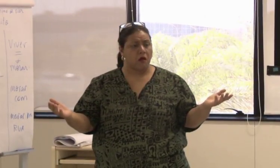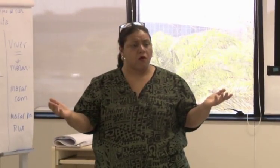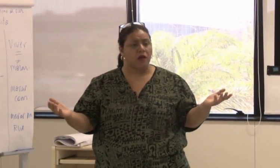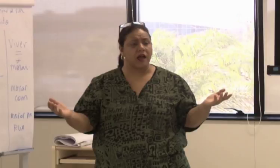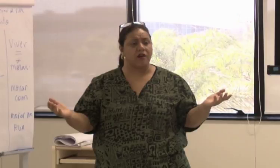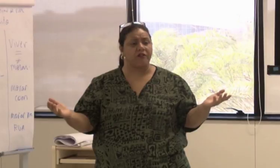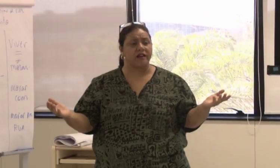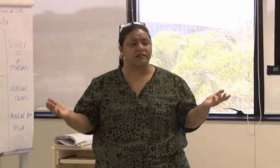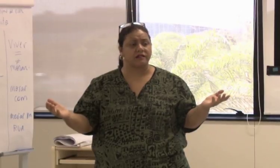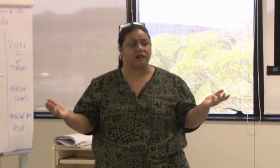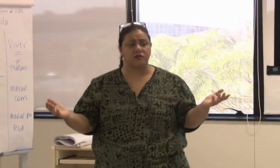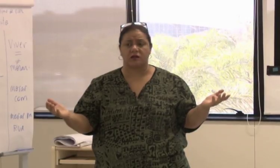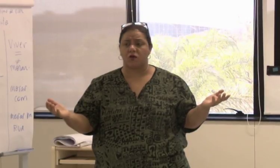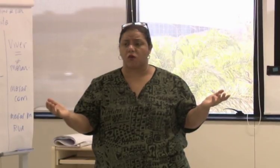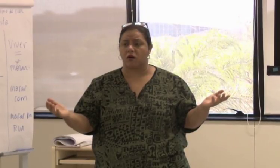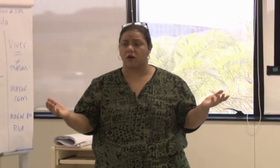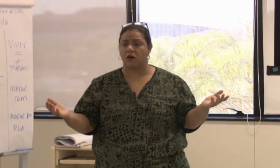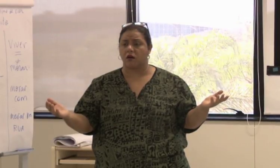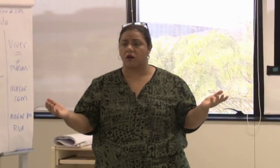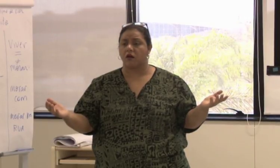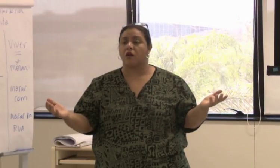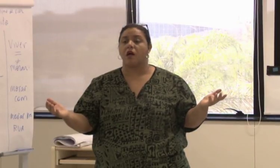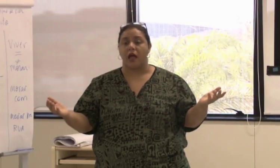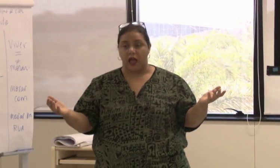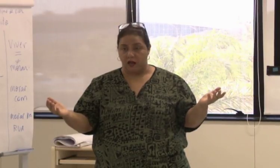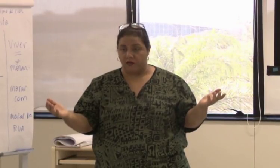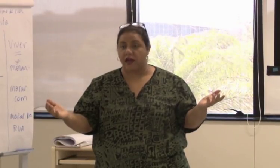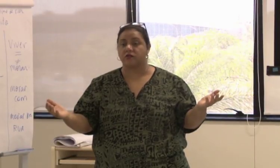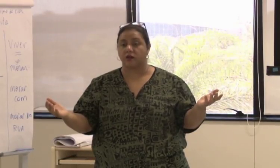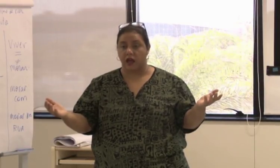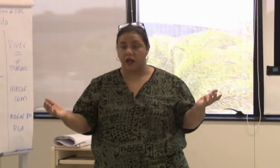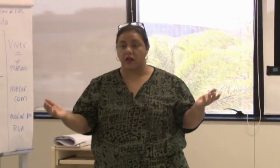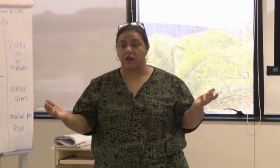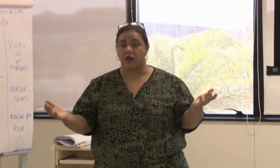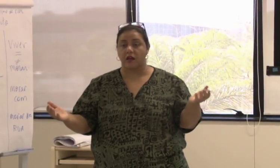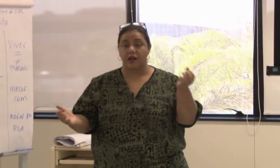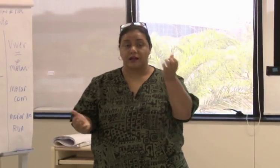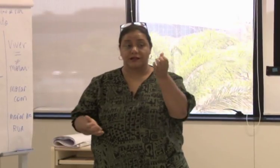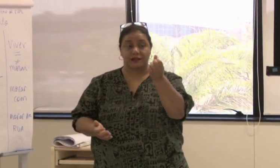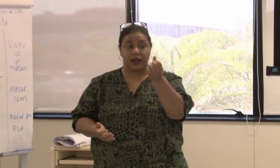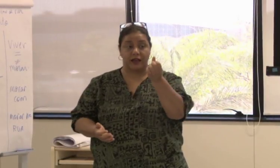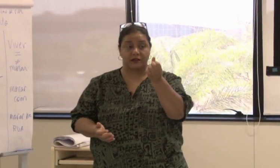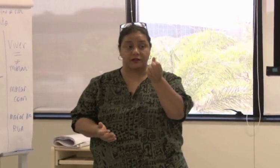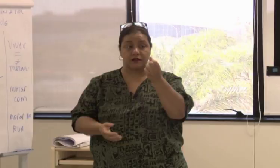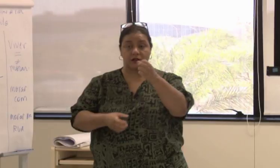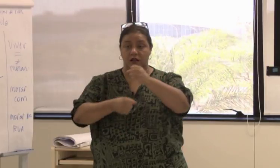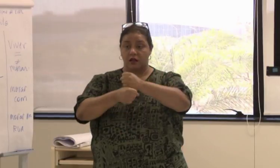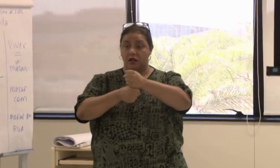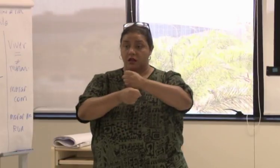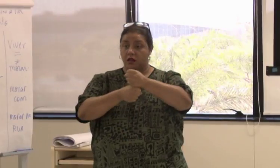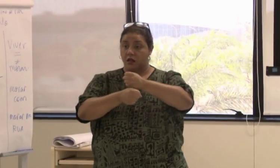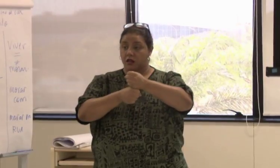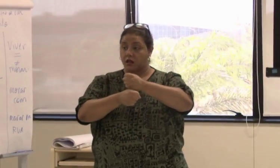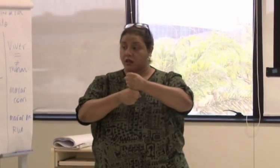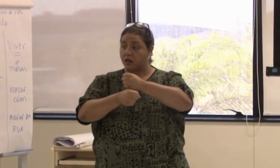O que ela fez 6 anos na rua? Ela fez o quê? 6.